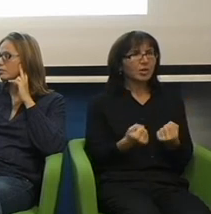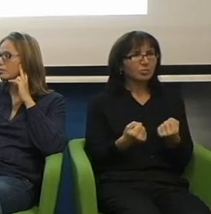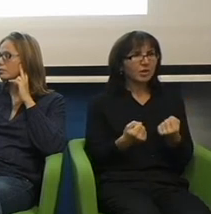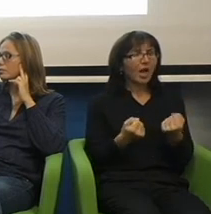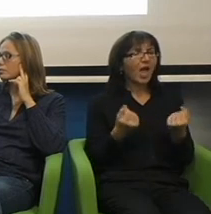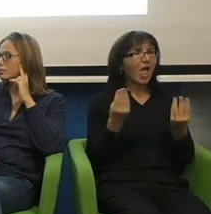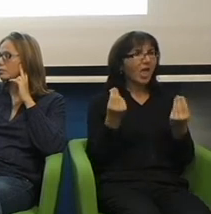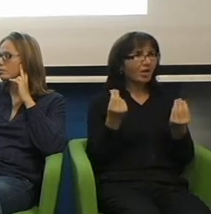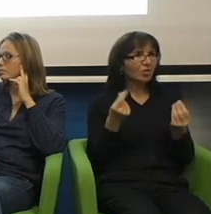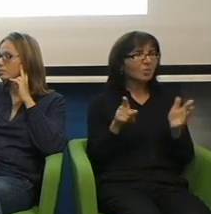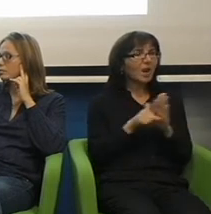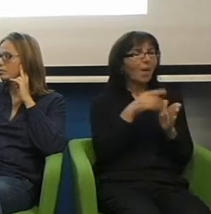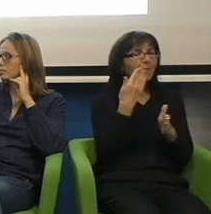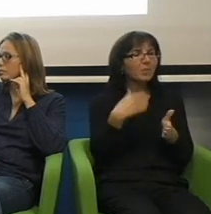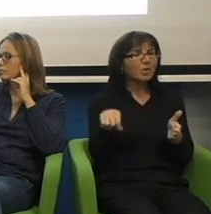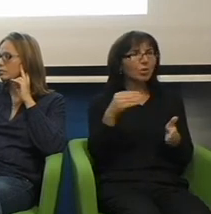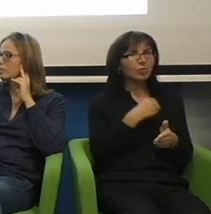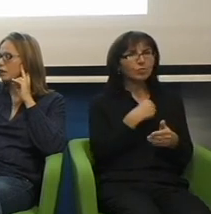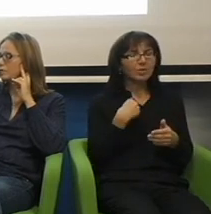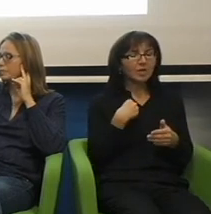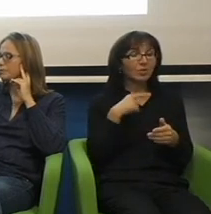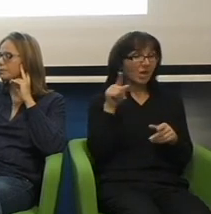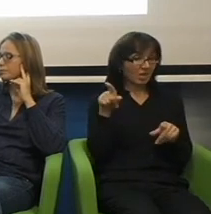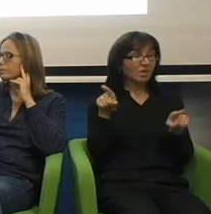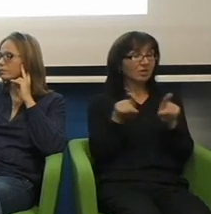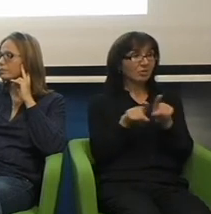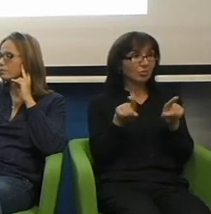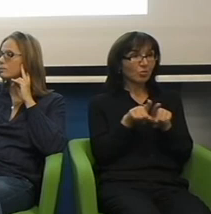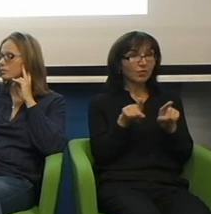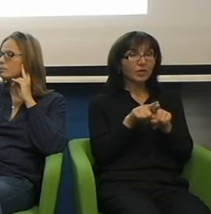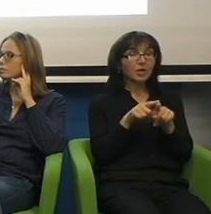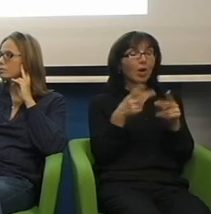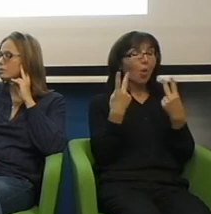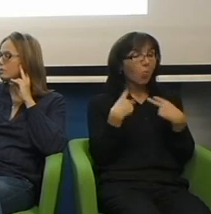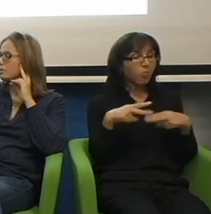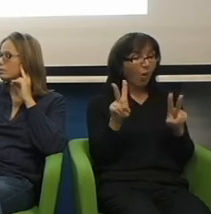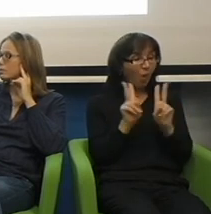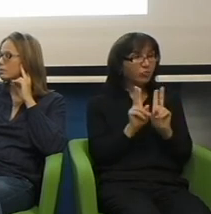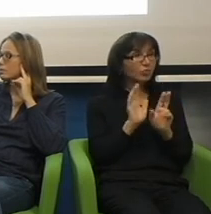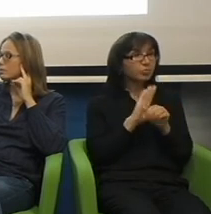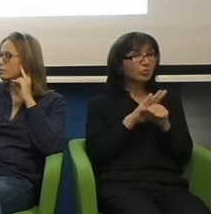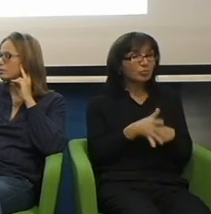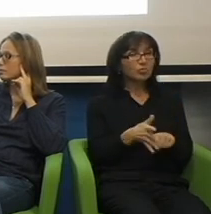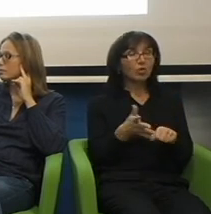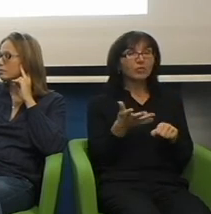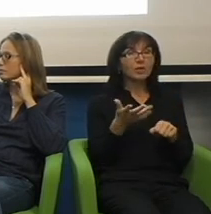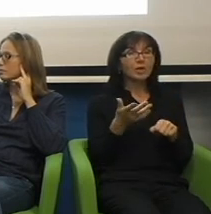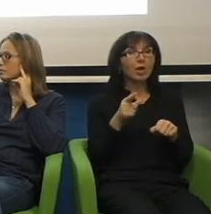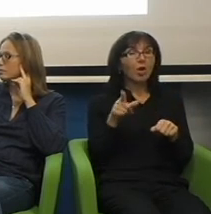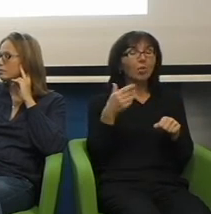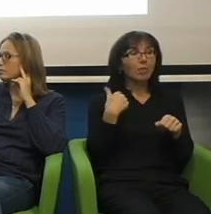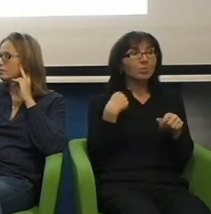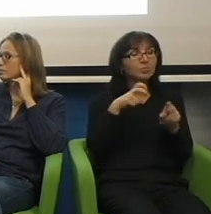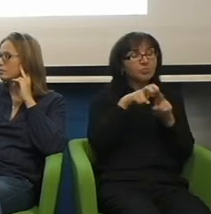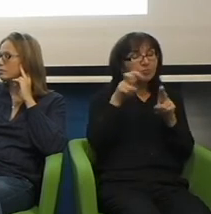ekonomicznym dla milionów Polaków. Dla niej również, prawda? Dla niej również, tak? Ona będąc na marginesie tego